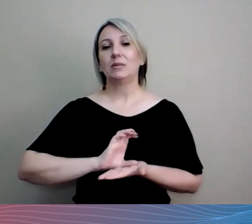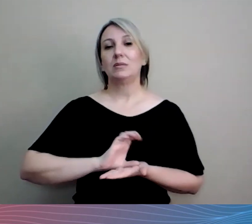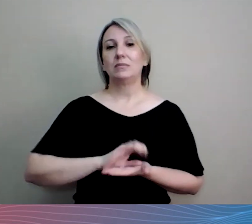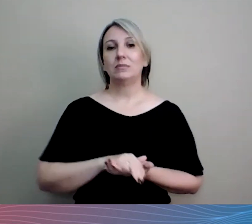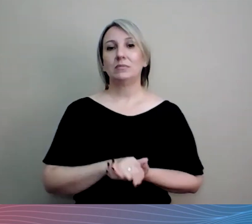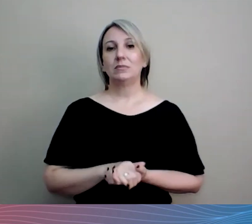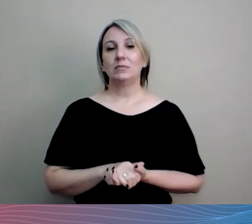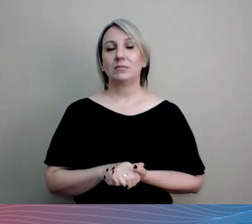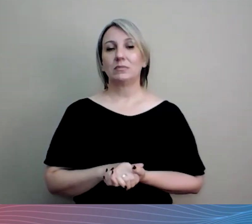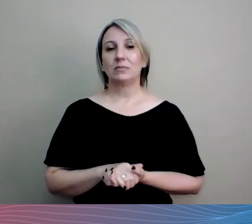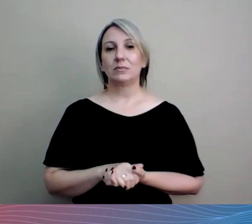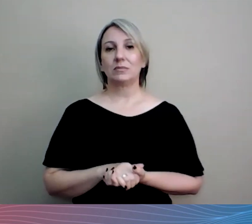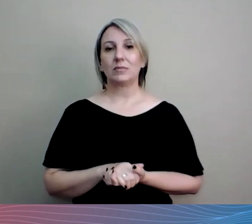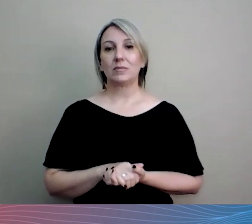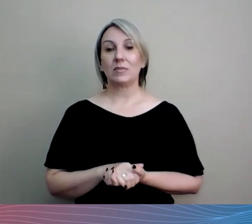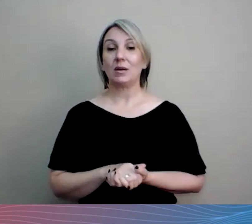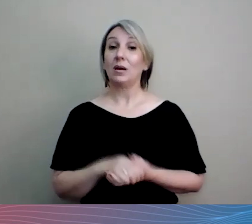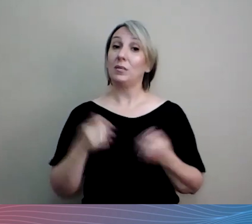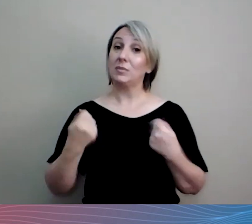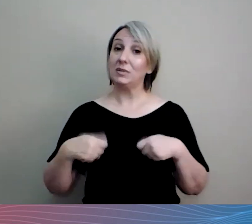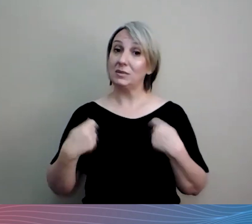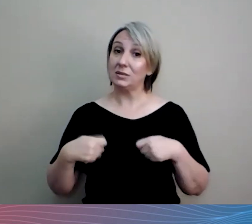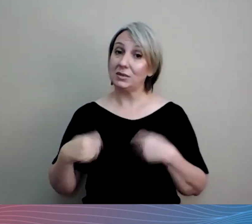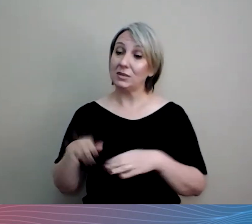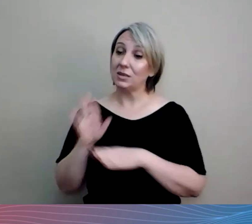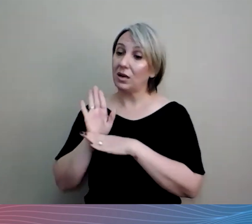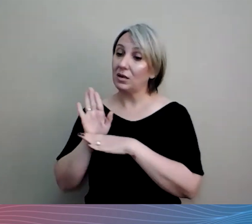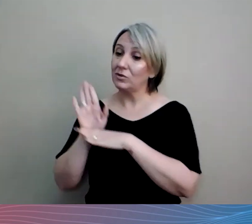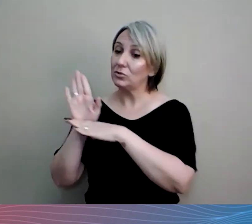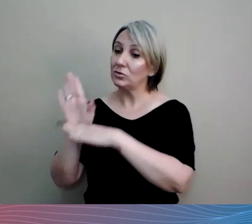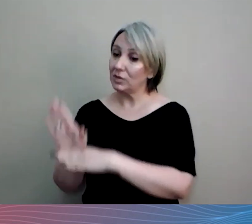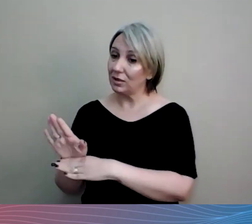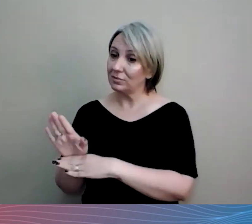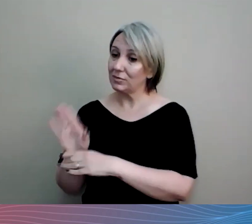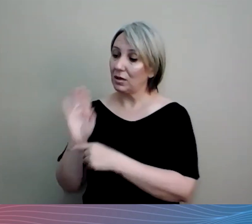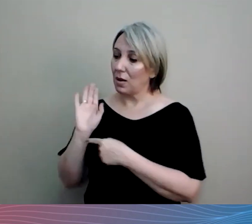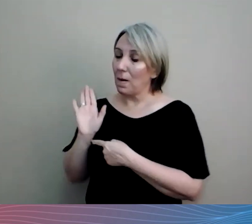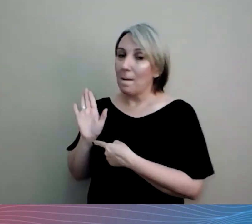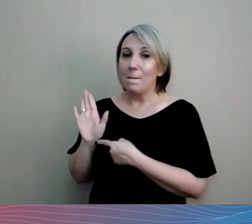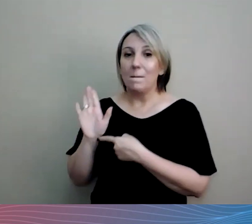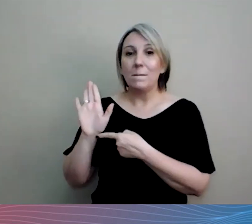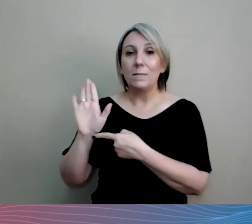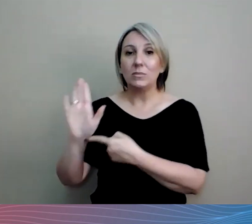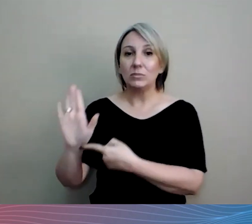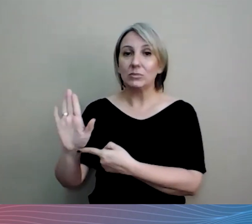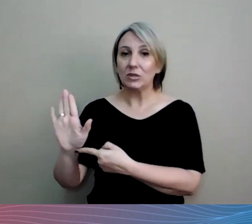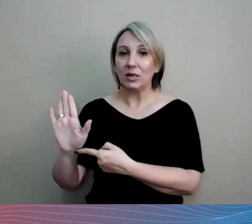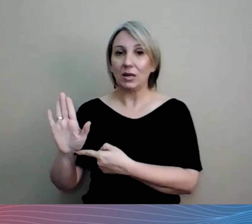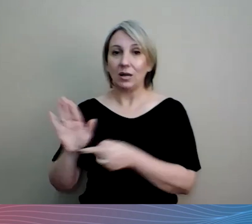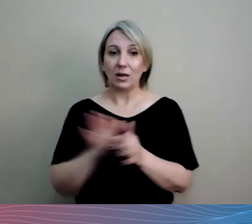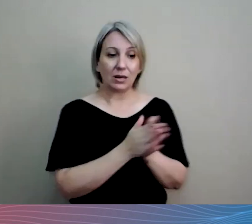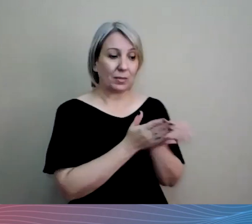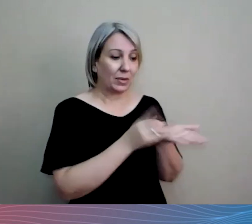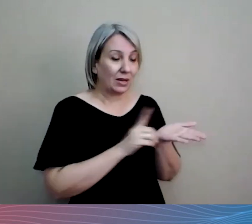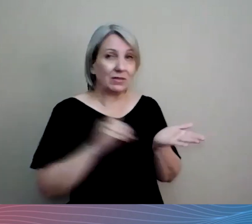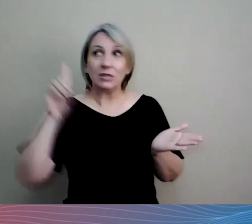irmãos, nós precisamos ajudar essas pessoas a verem que o normal na Bíblia é tornar